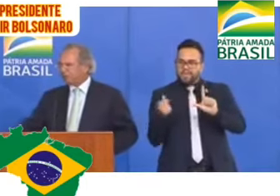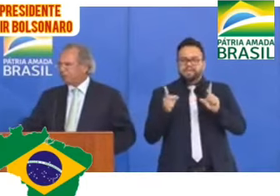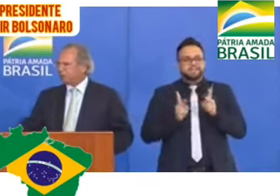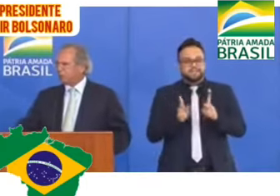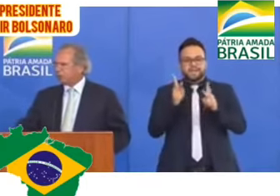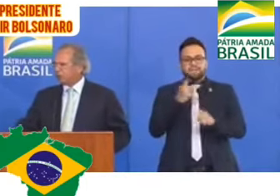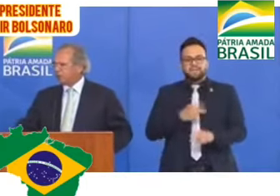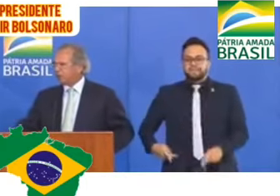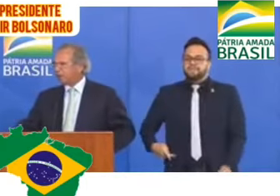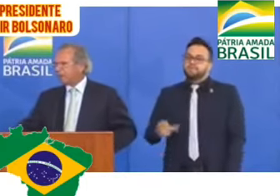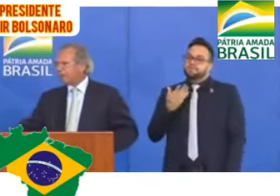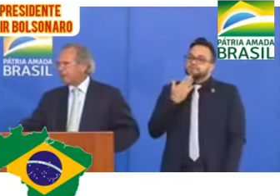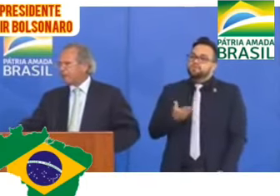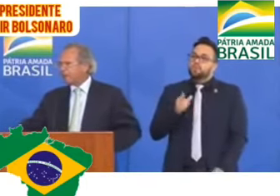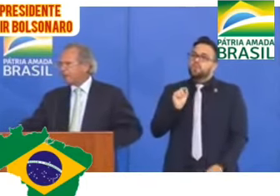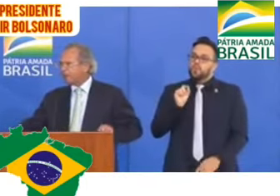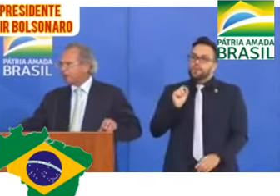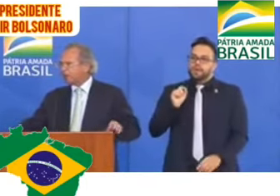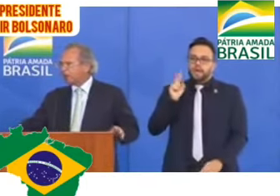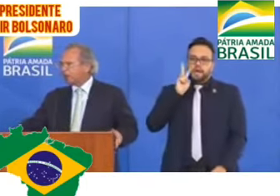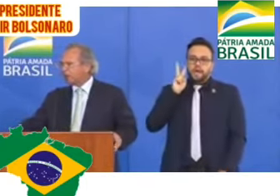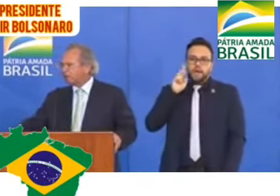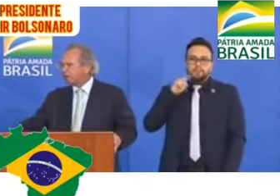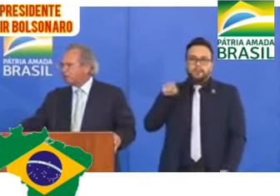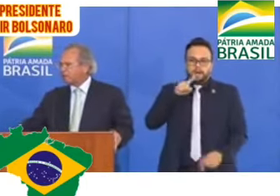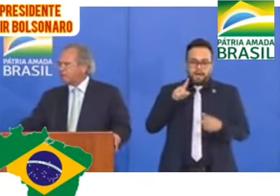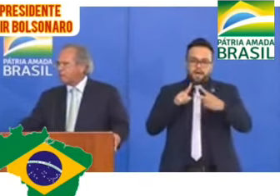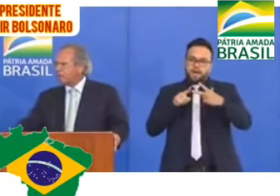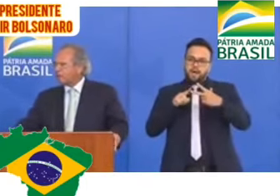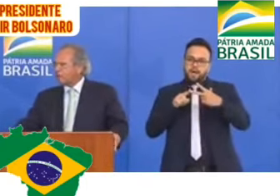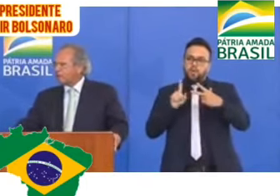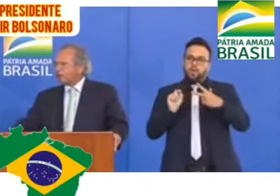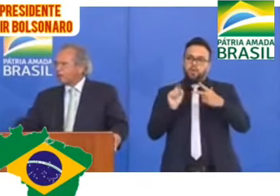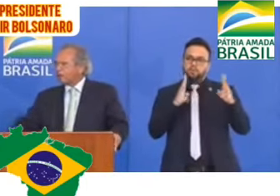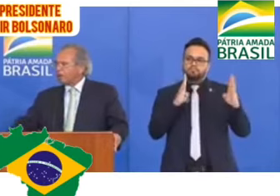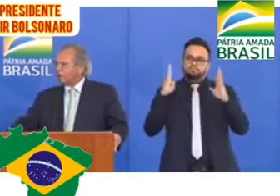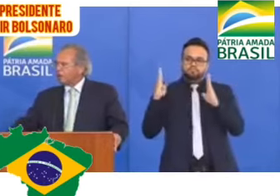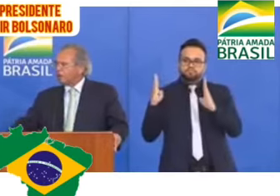não perdêssemos vista dessa segunda onda.